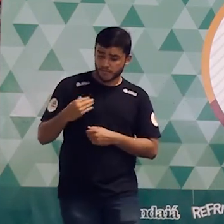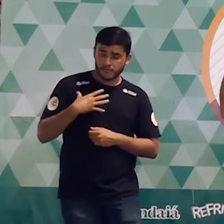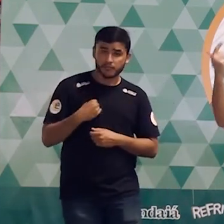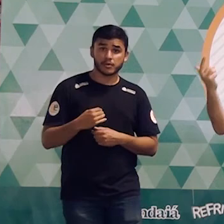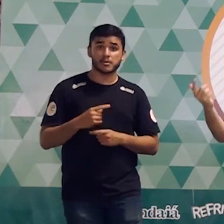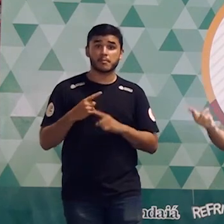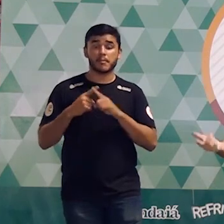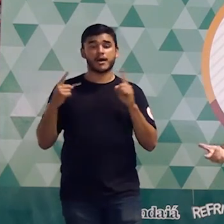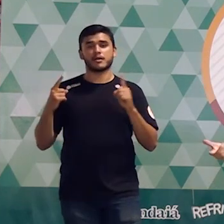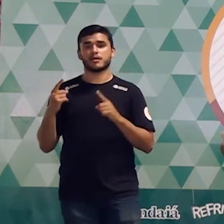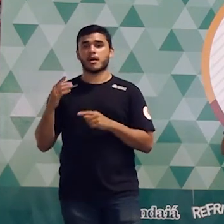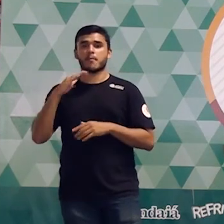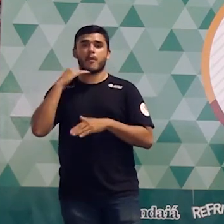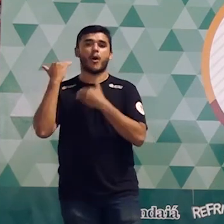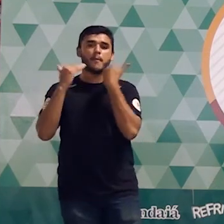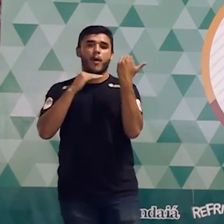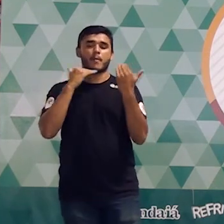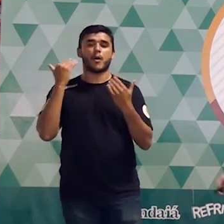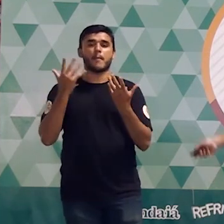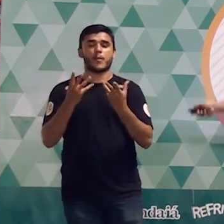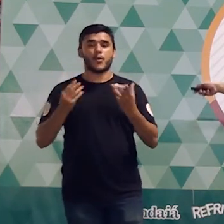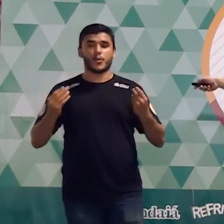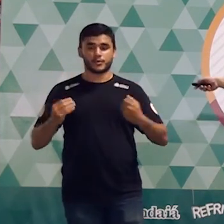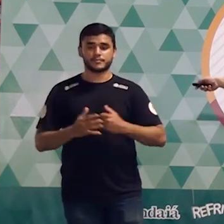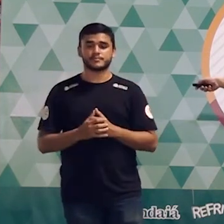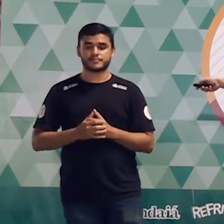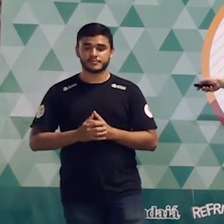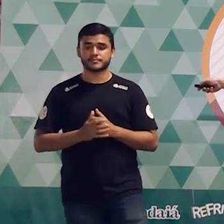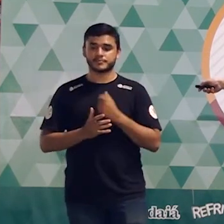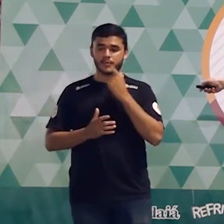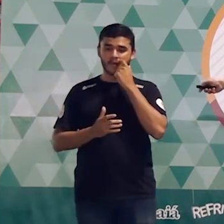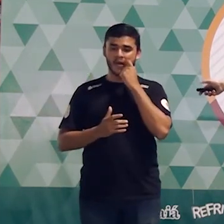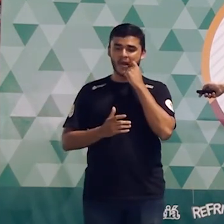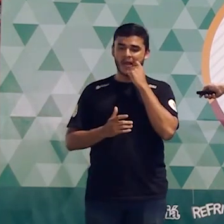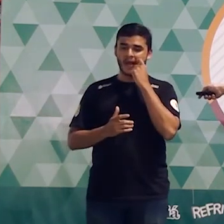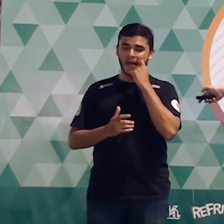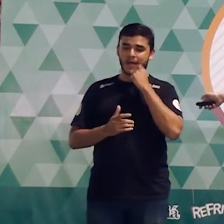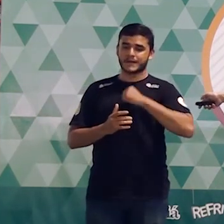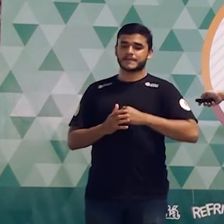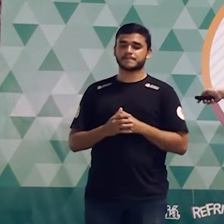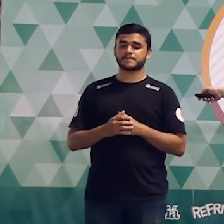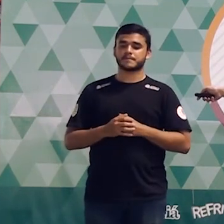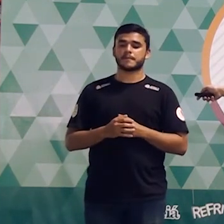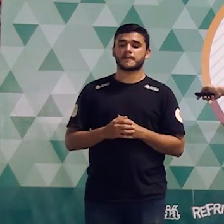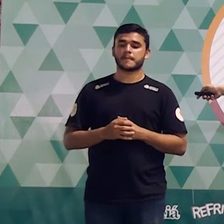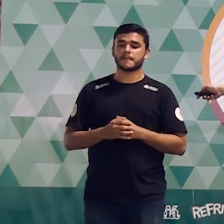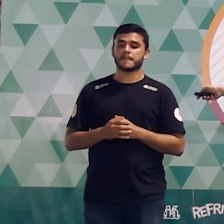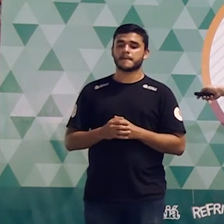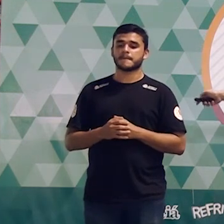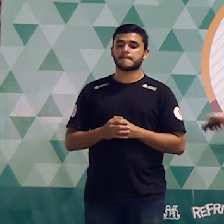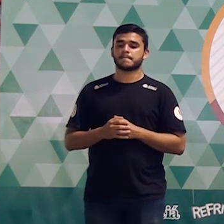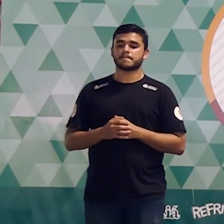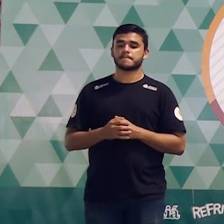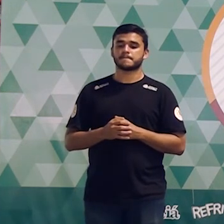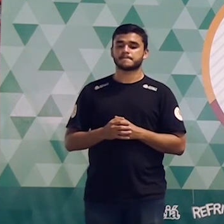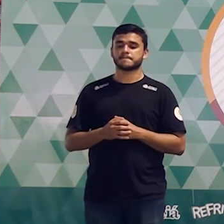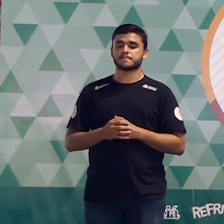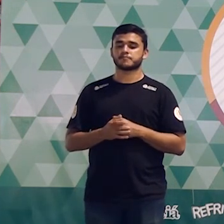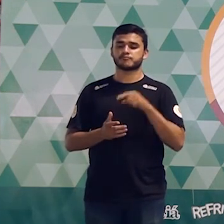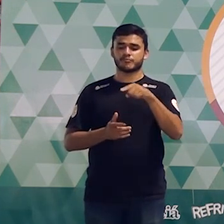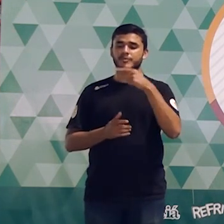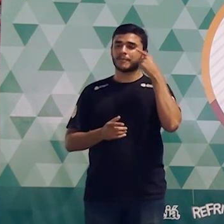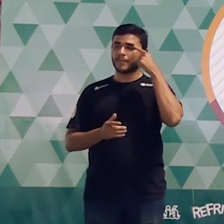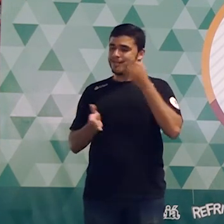se morria muito. Então, se você voltar para aquela ideia que eu te mostrei aqui, certo? Qual era o